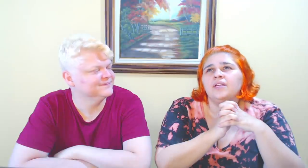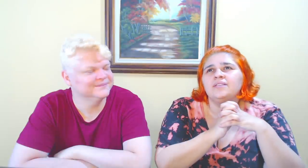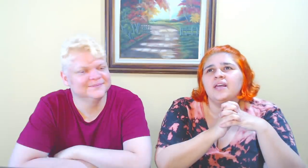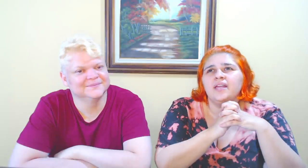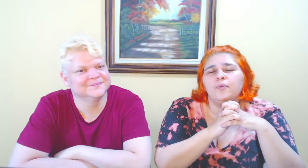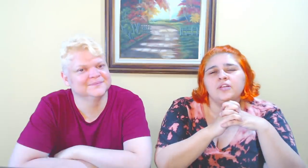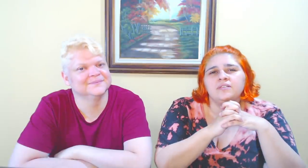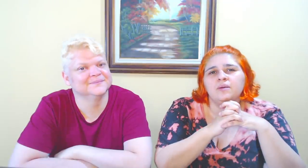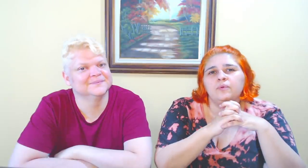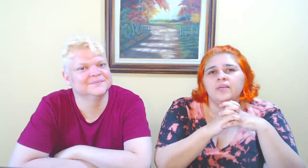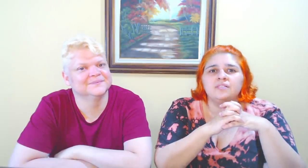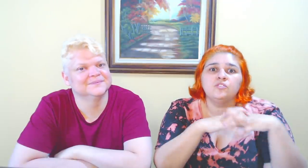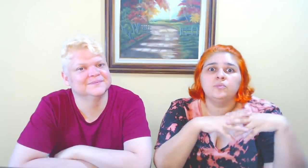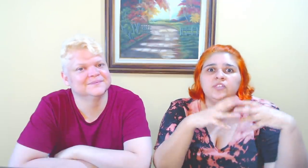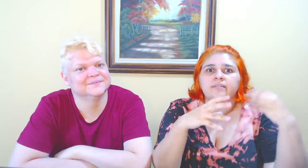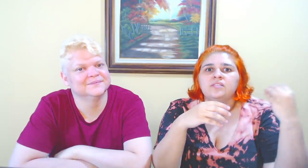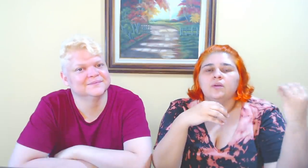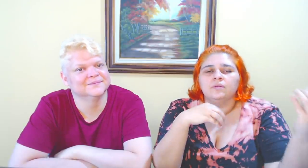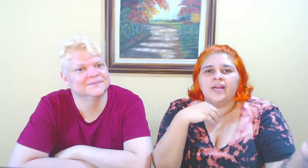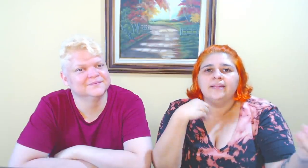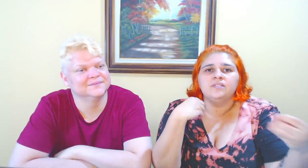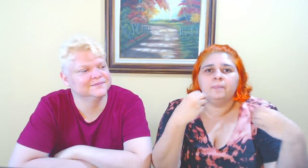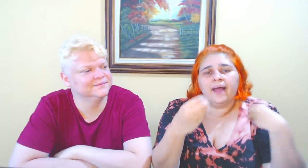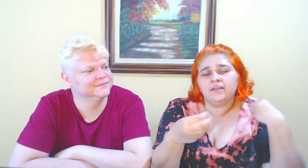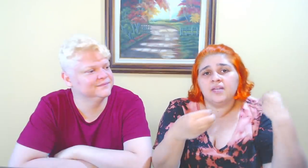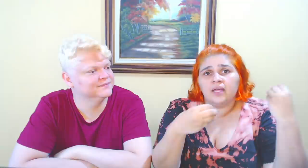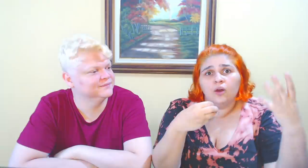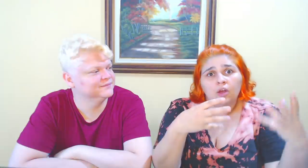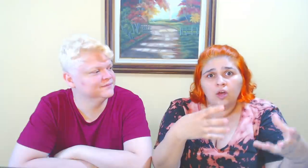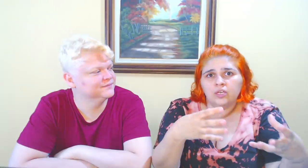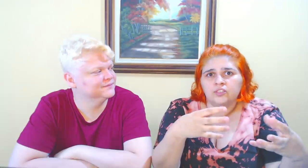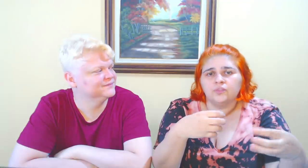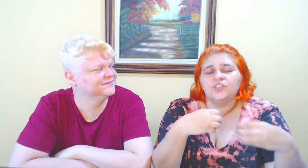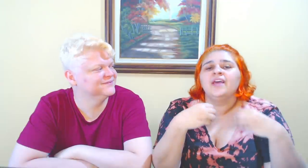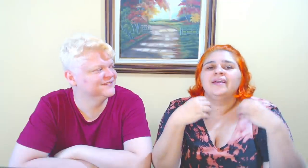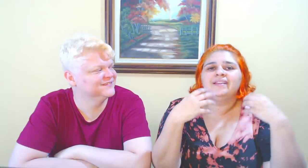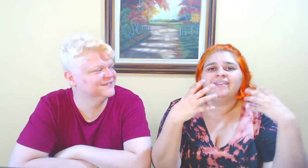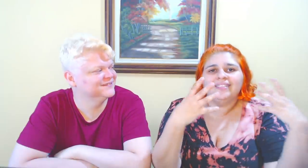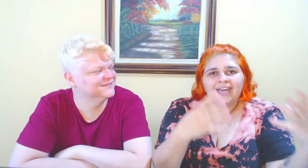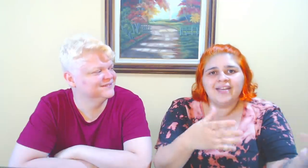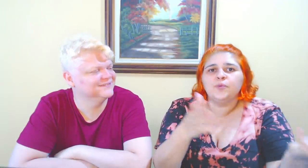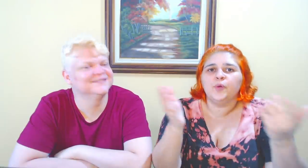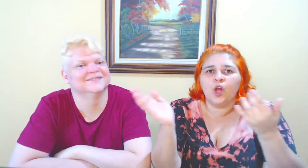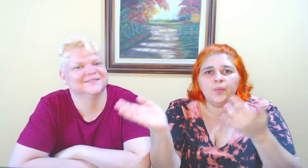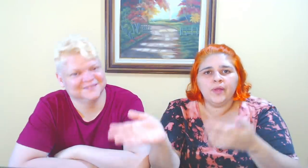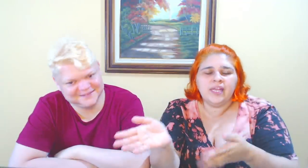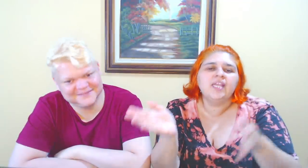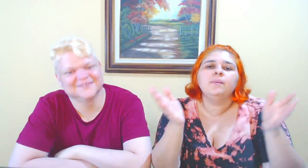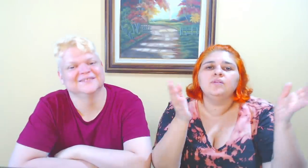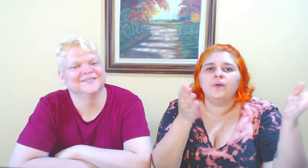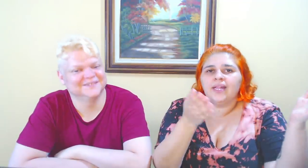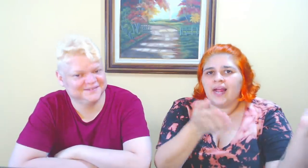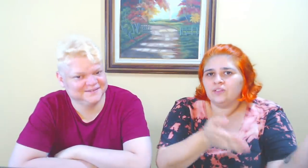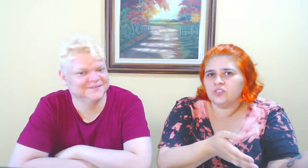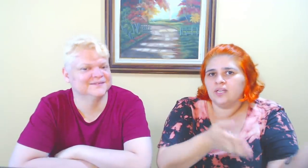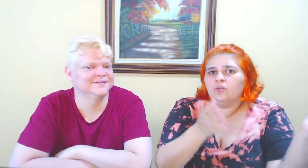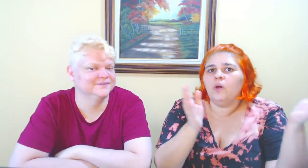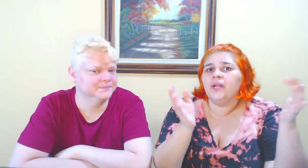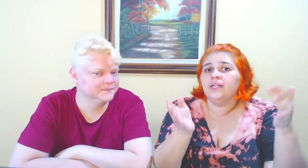seria Por exemplo Esses objetos encontrados Em parques arqueológicos Então ele traz O próprio enigma Do quadrado de Sator Para dentro